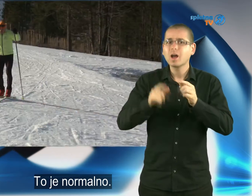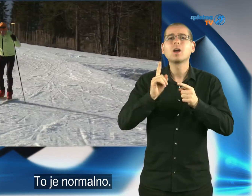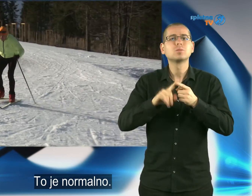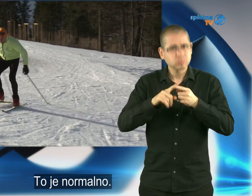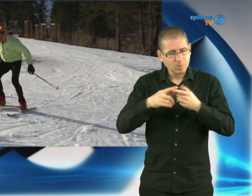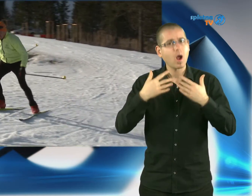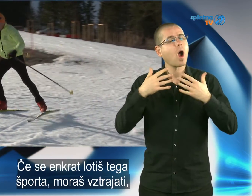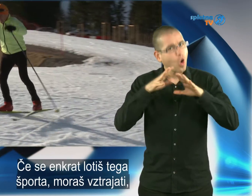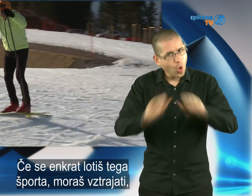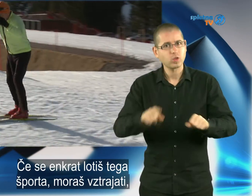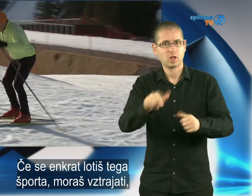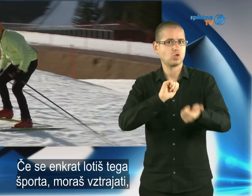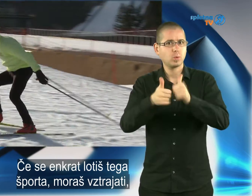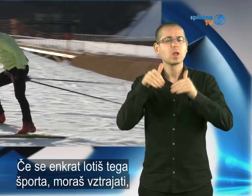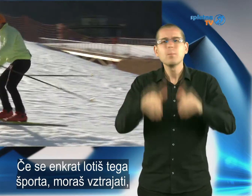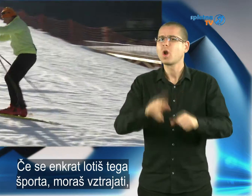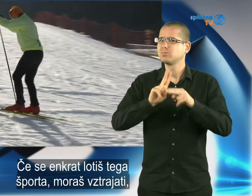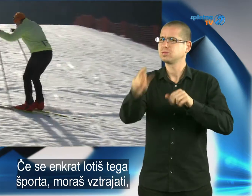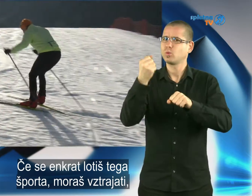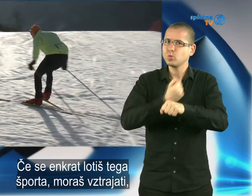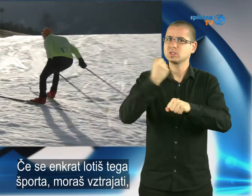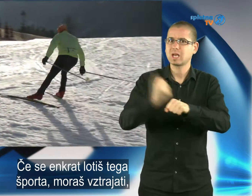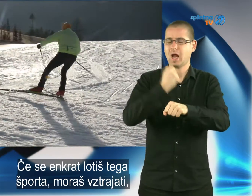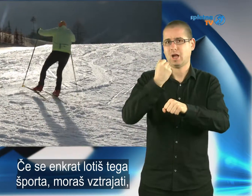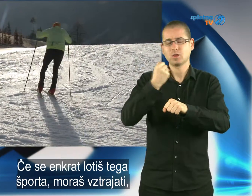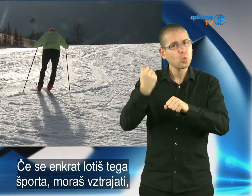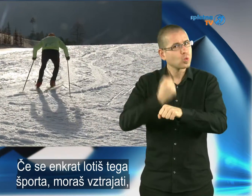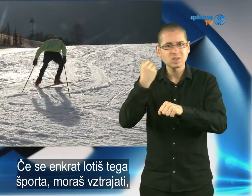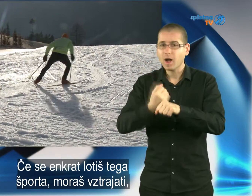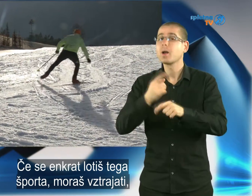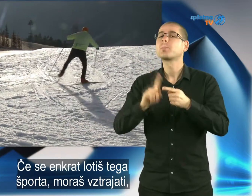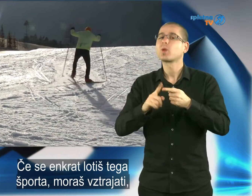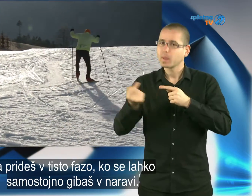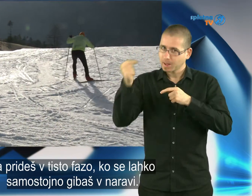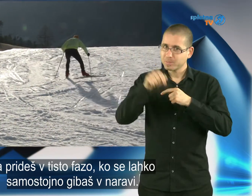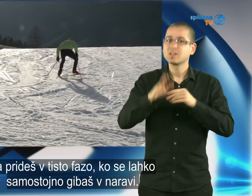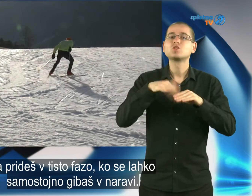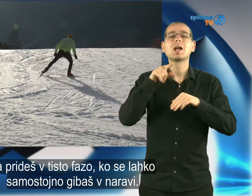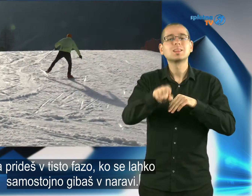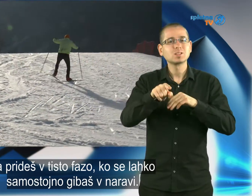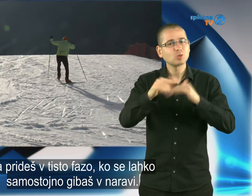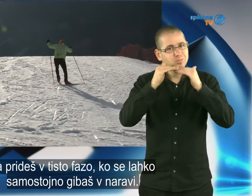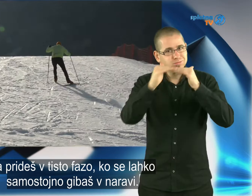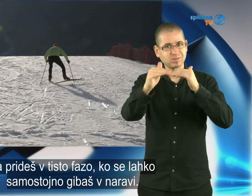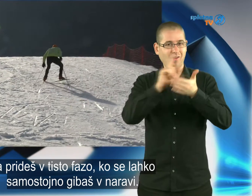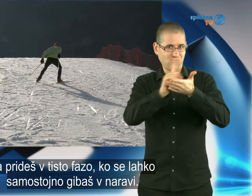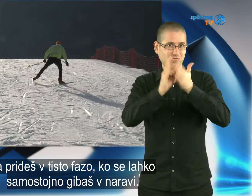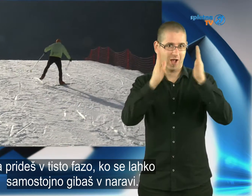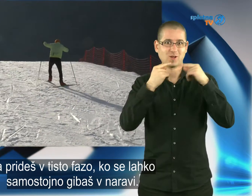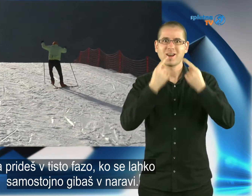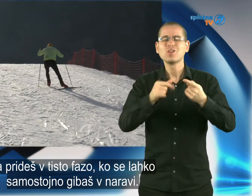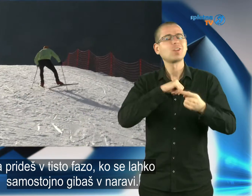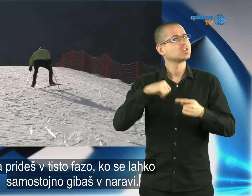ne. Če se enkrat potiš tega športa, moraš vztrajati in vztrajati, da prideš